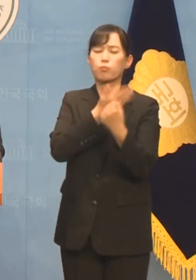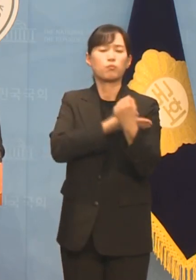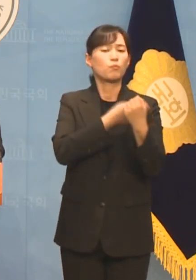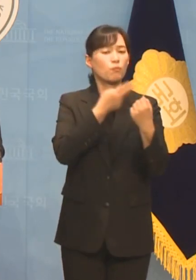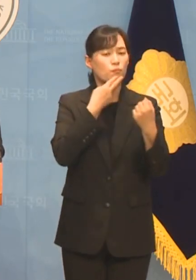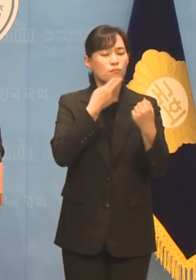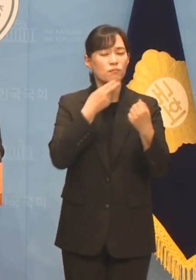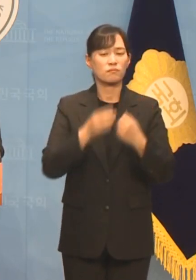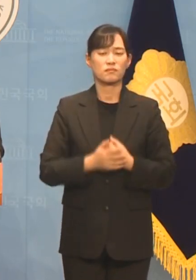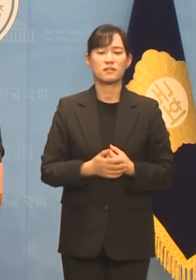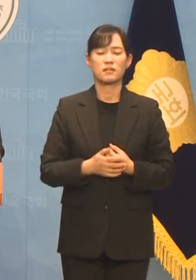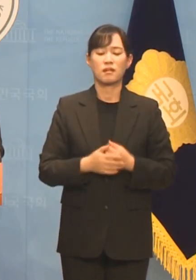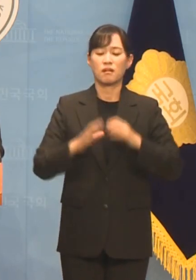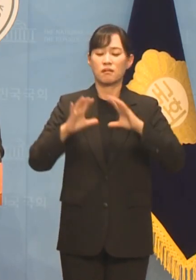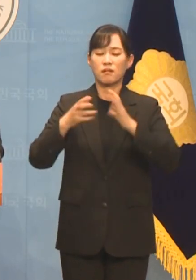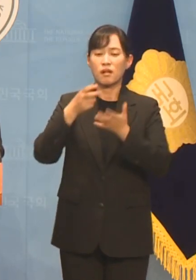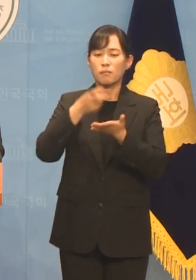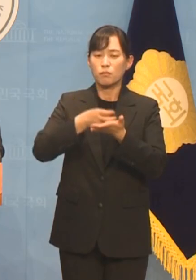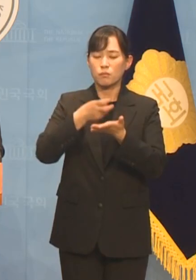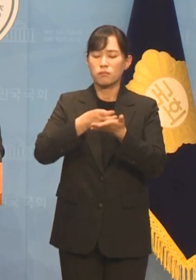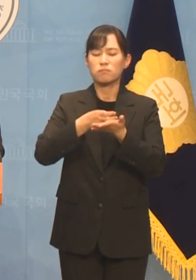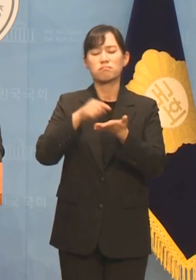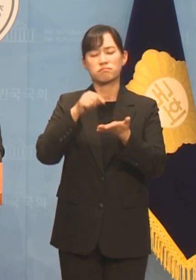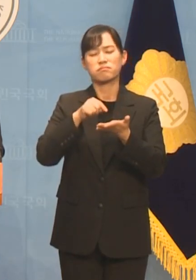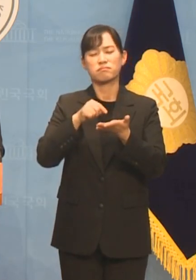그것은 헌법 밖의 통설이고